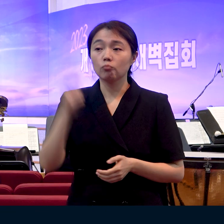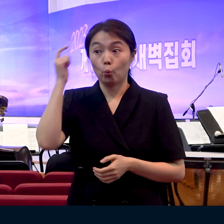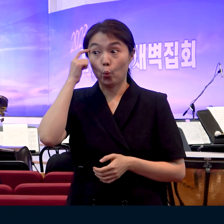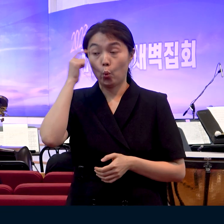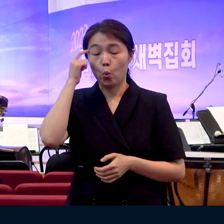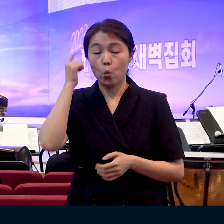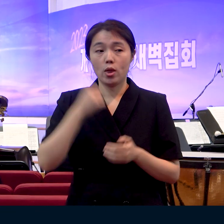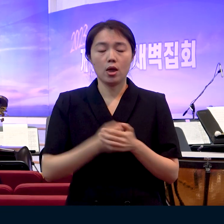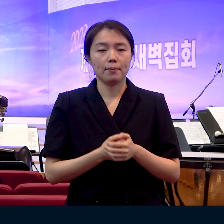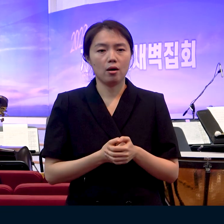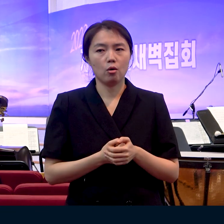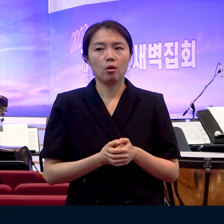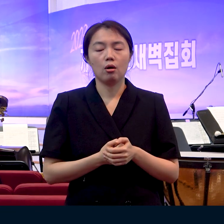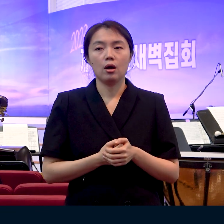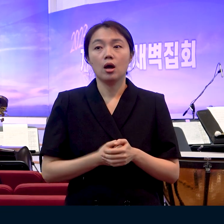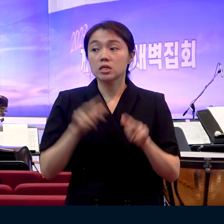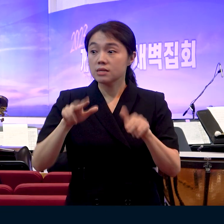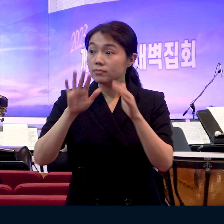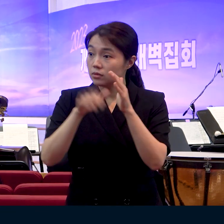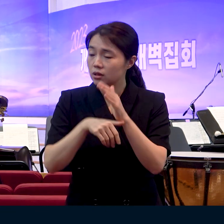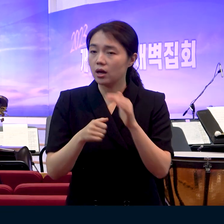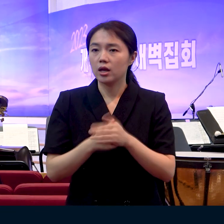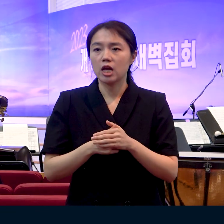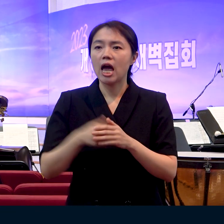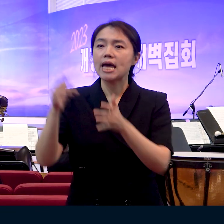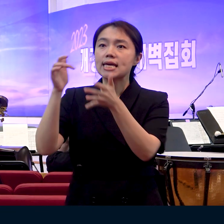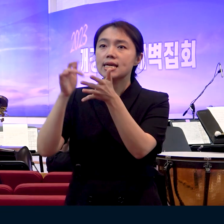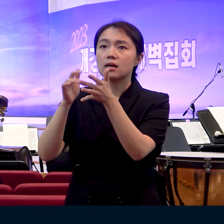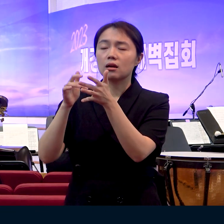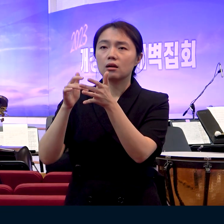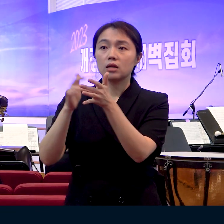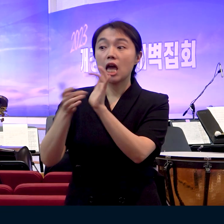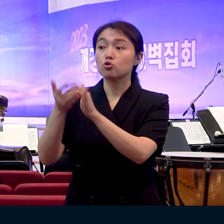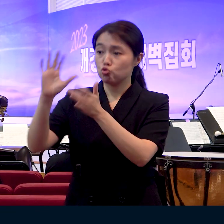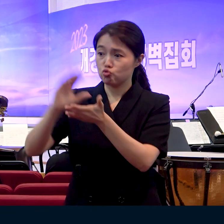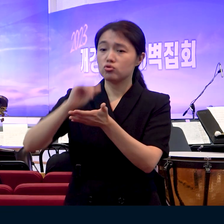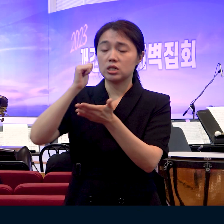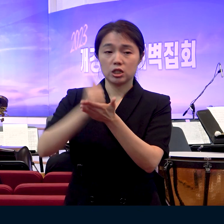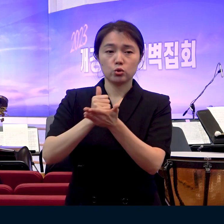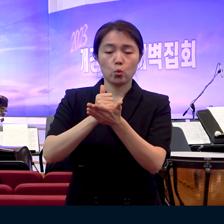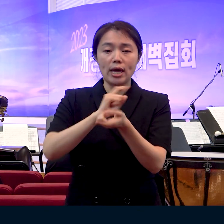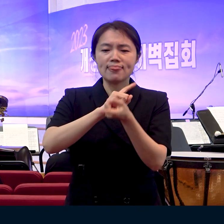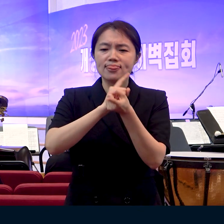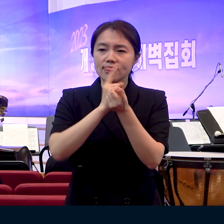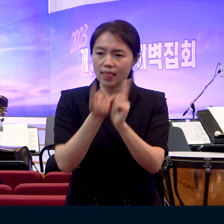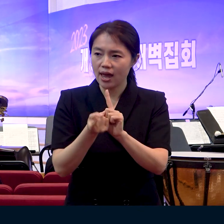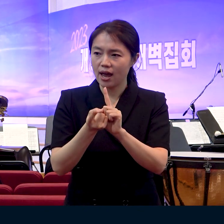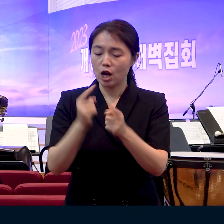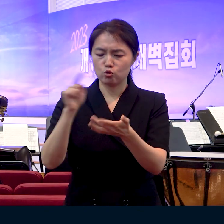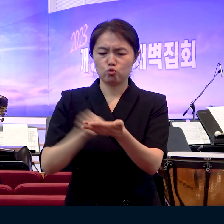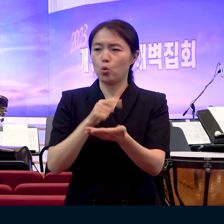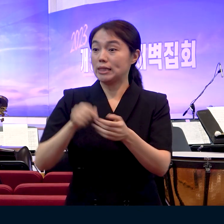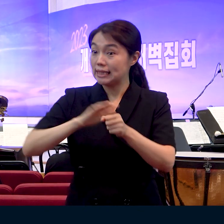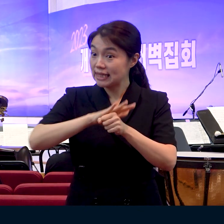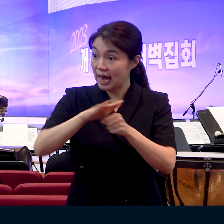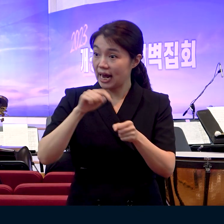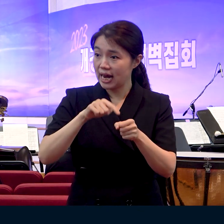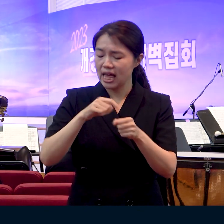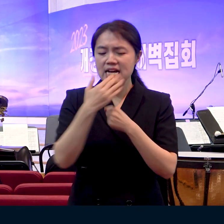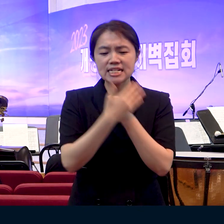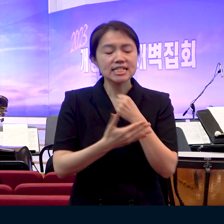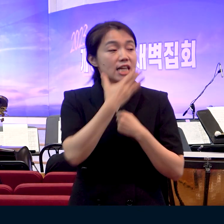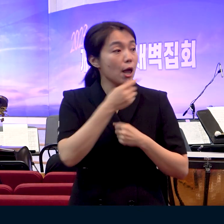왜냐하면요, 지금 이 시대에는요, 예수 그리스도의 십자가의 대속의 사랑이라는 이 하나님의